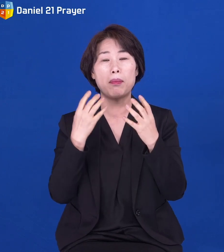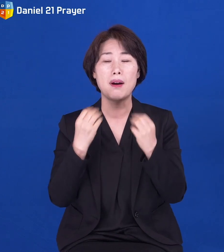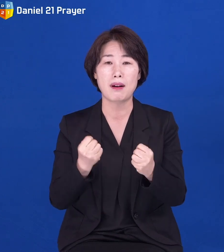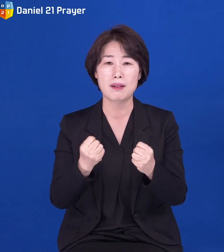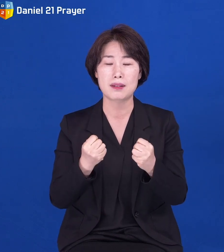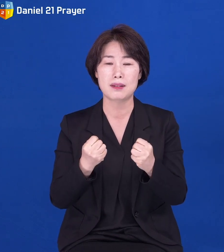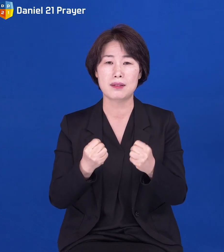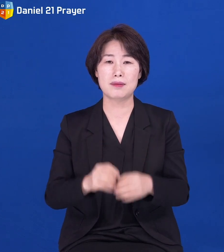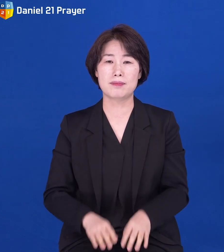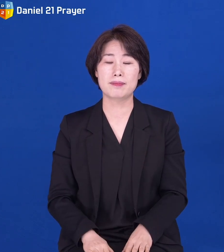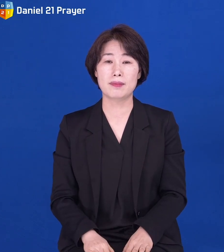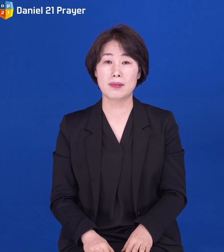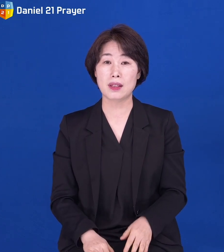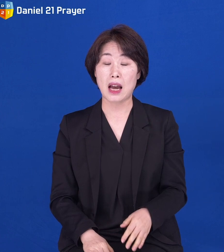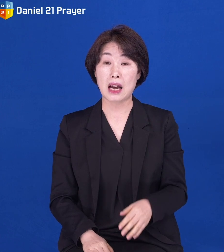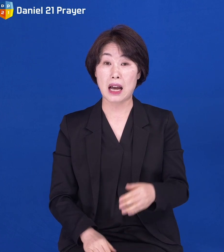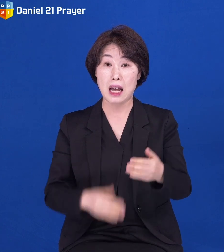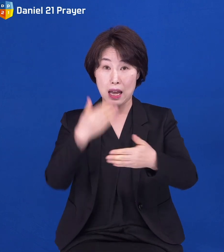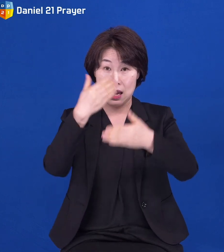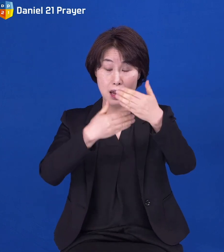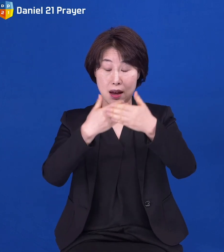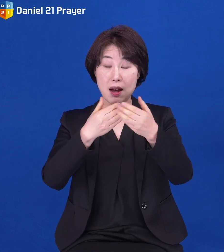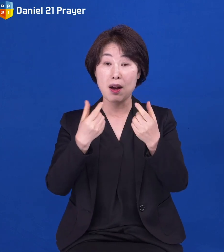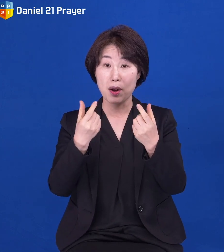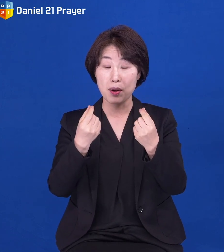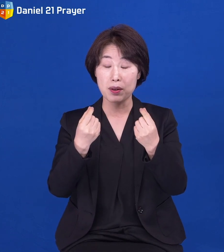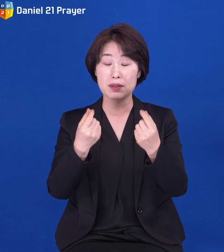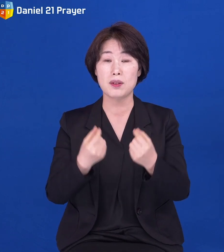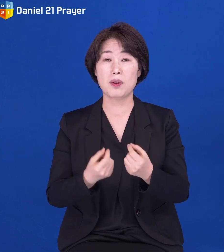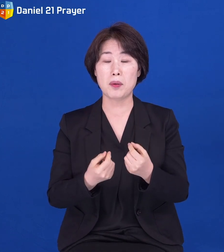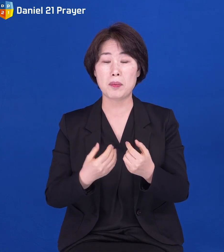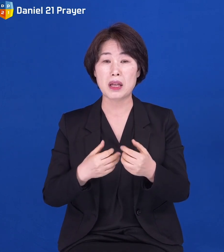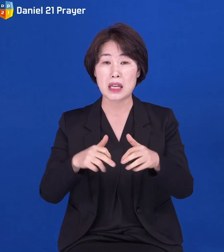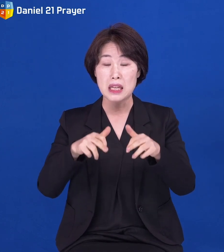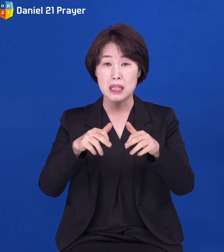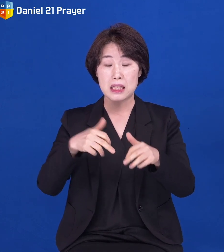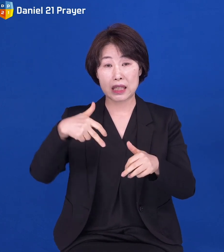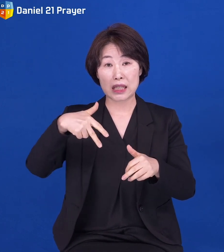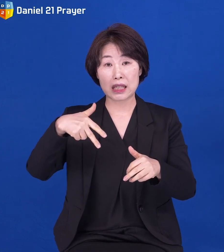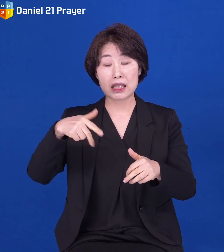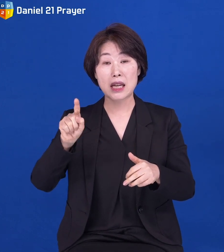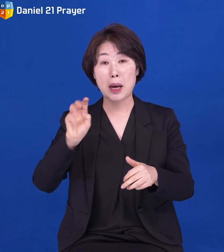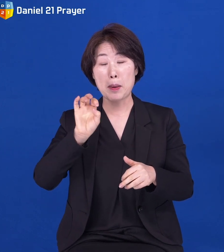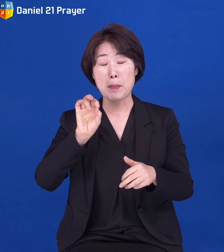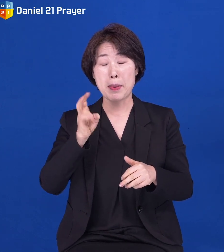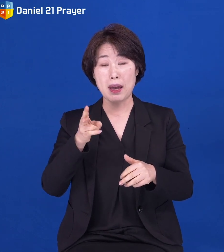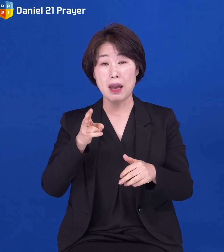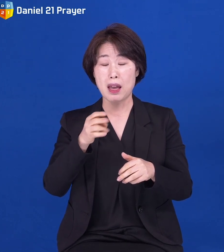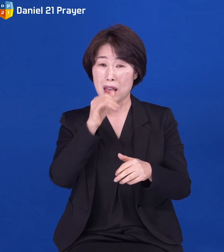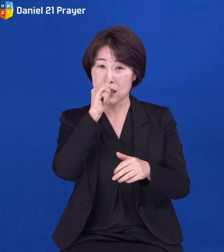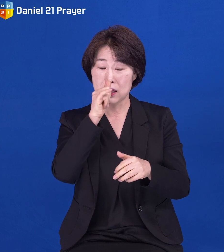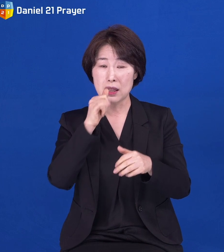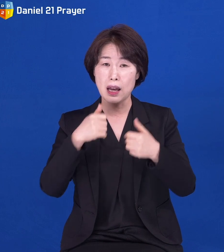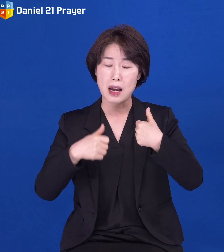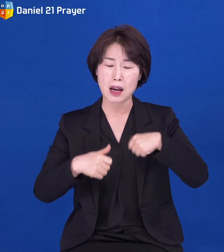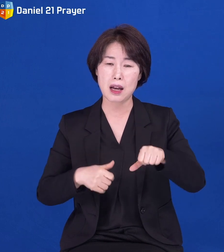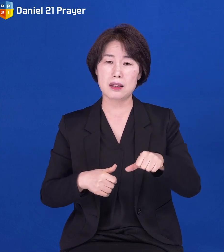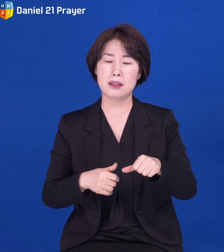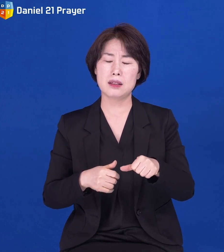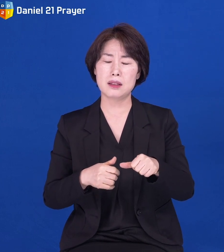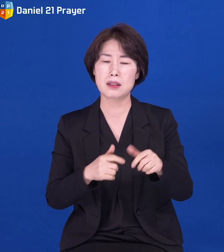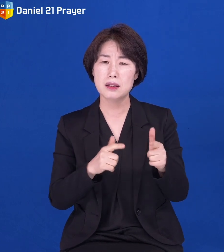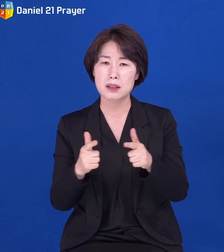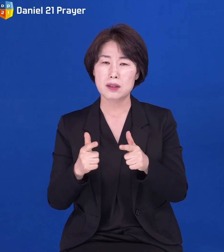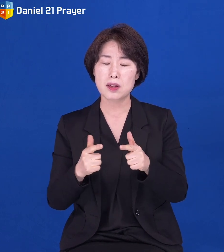아이처럼 막 때리는 행동을 많이 하거든요. 자폐 아이들이 막 아플 때, 자기가 이제 막 뭔가 요구 사항이 충족이 안 될